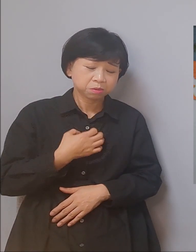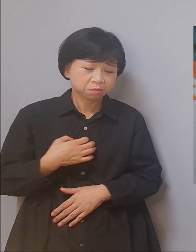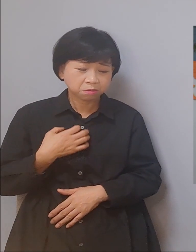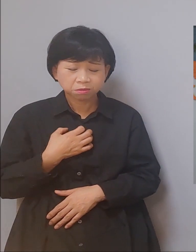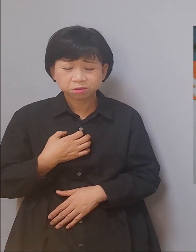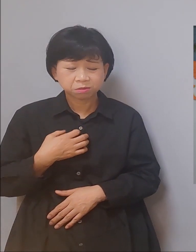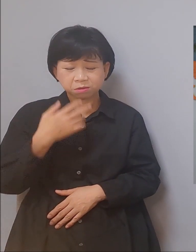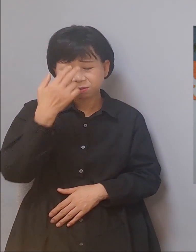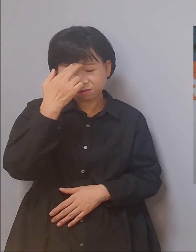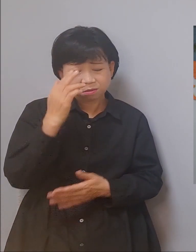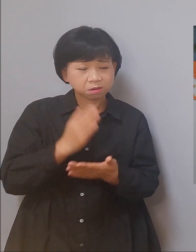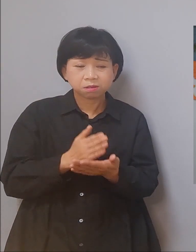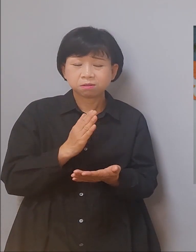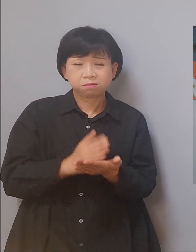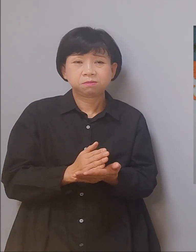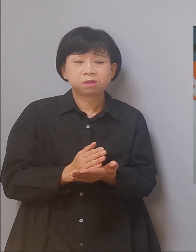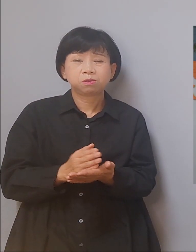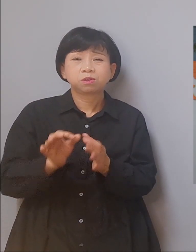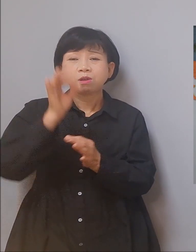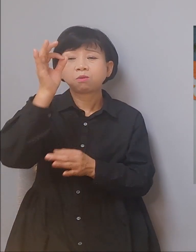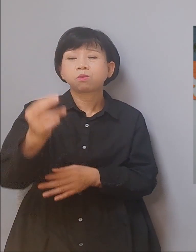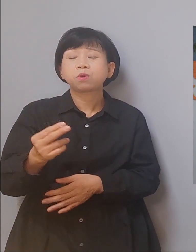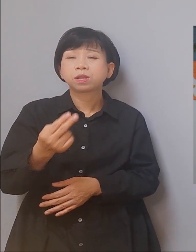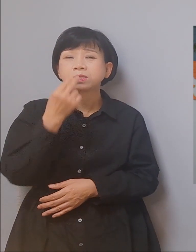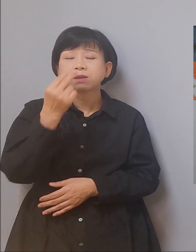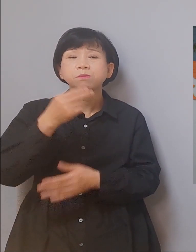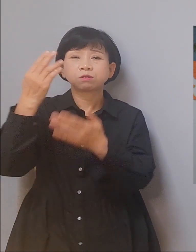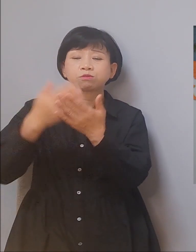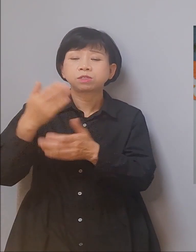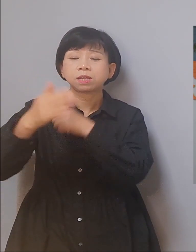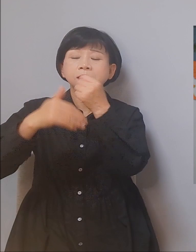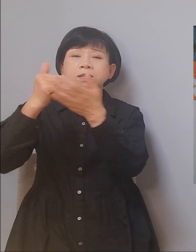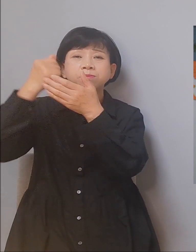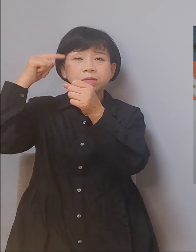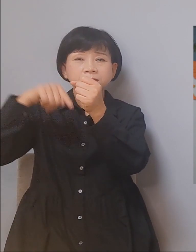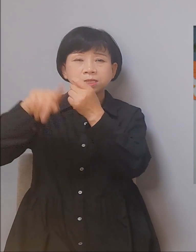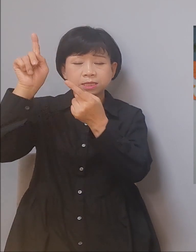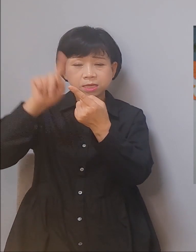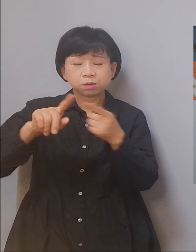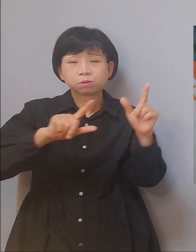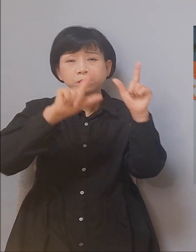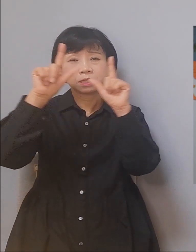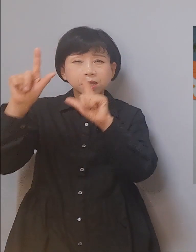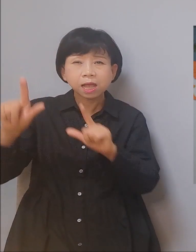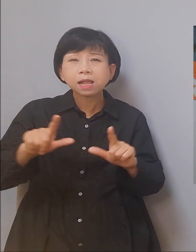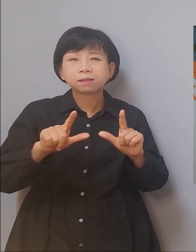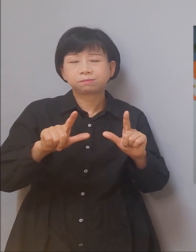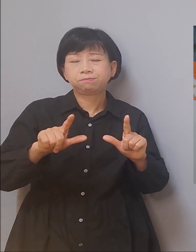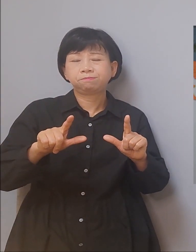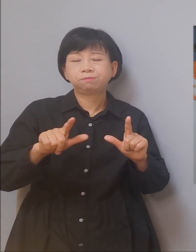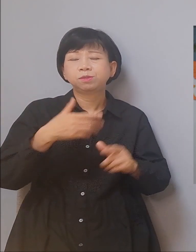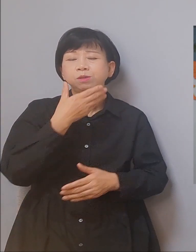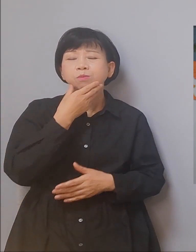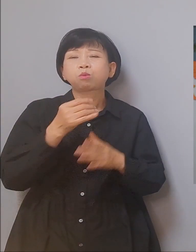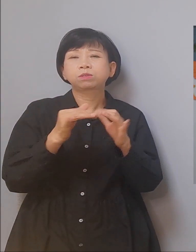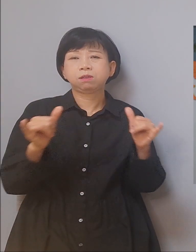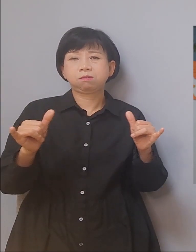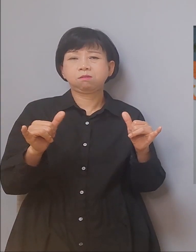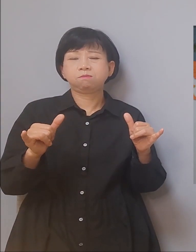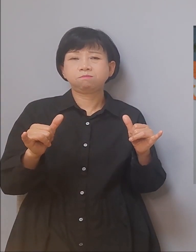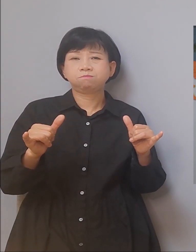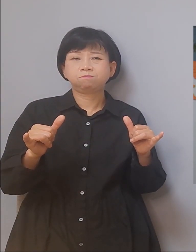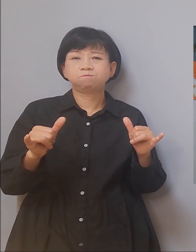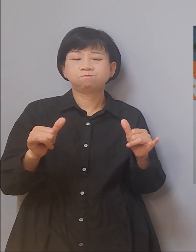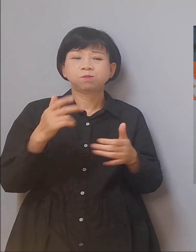것이 아니라 나에게 영원한 생명을 주신 하나님의 뜻대로 살아가는 것이 하나님의 복된 자녀된 줄 믿습니다. 그것이